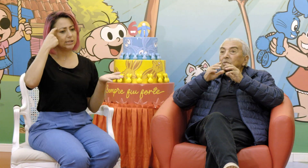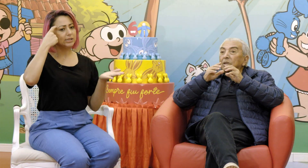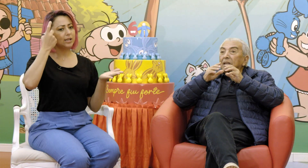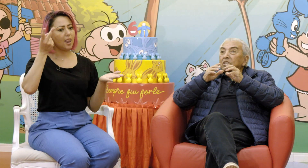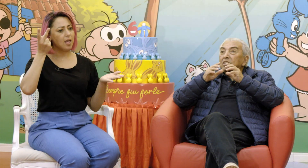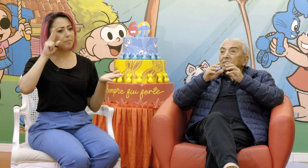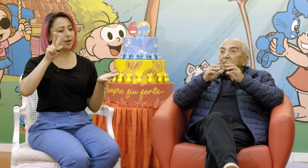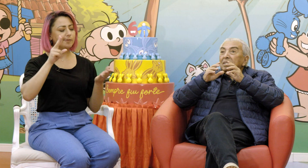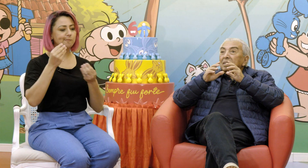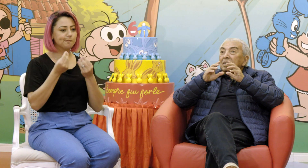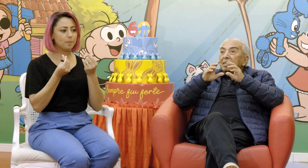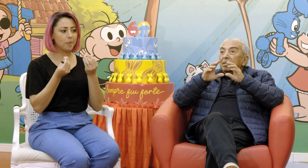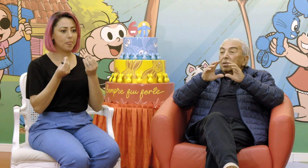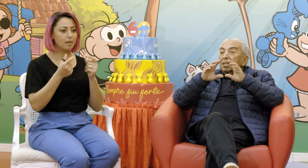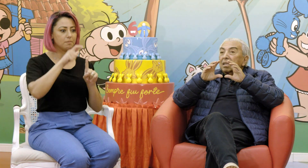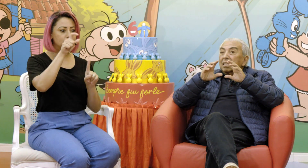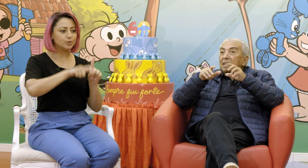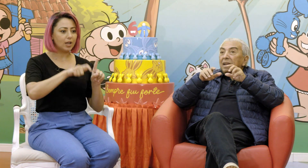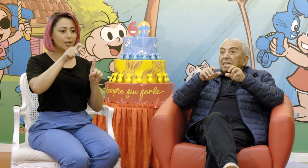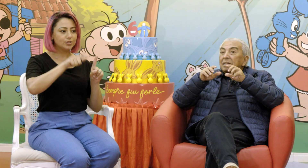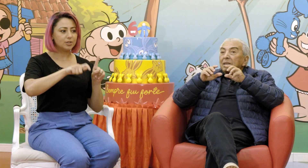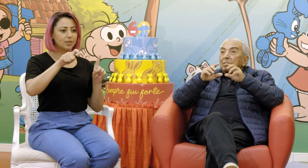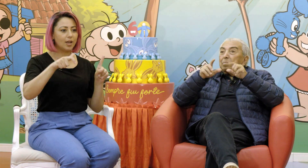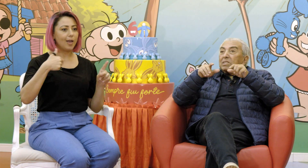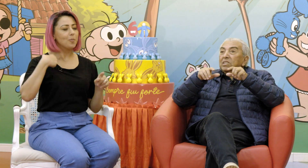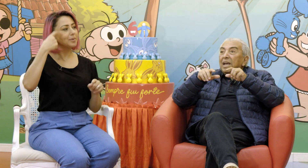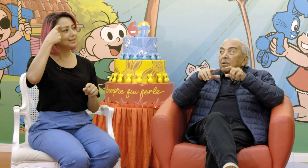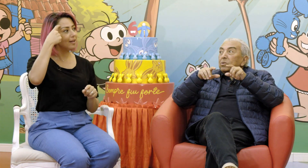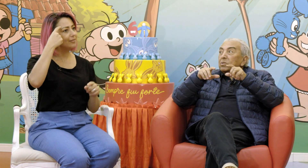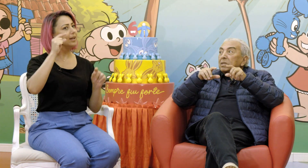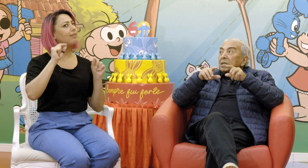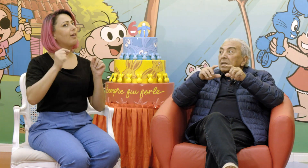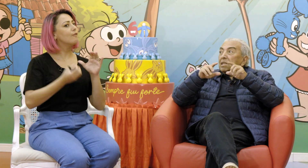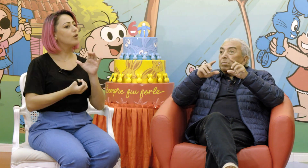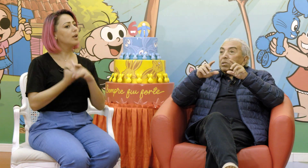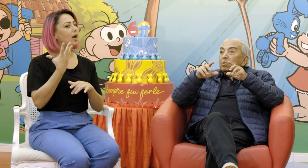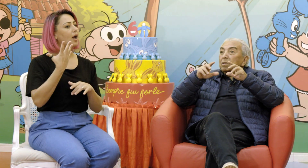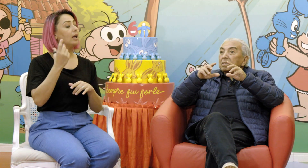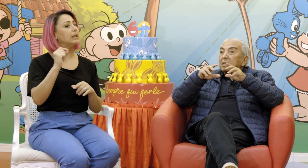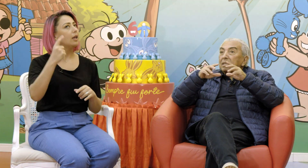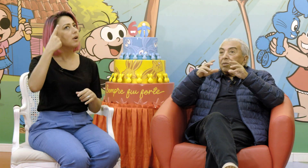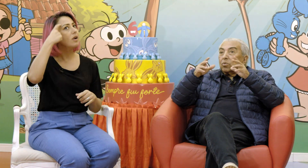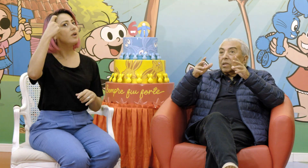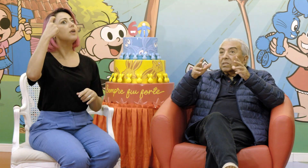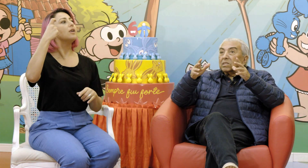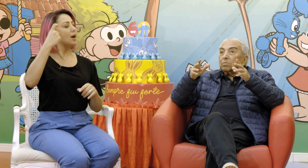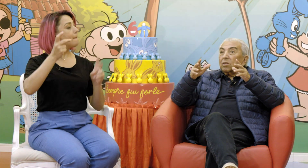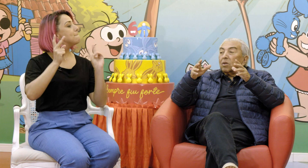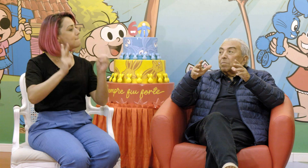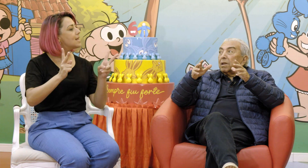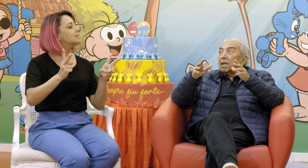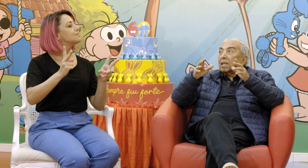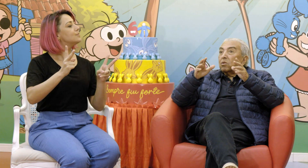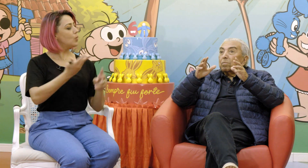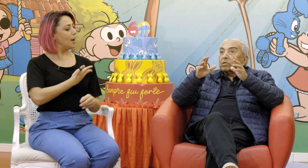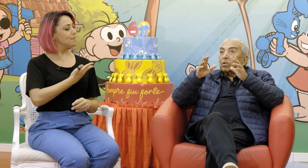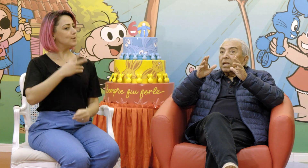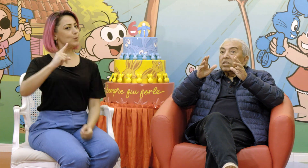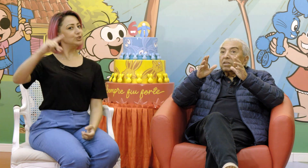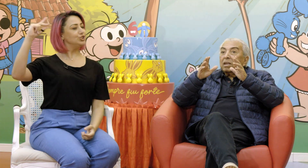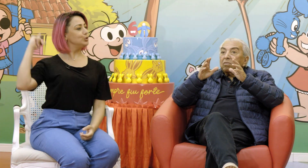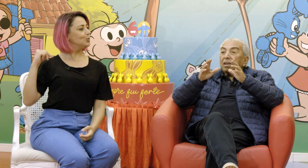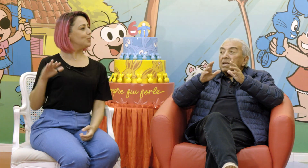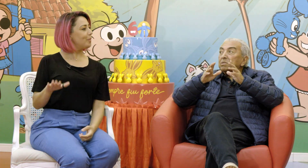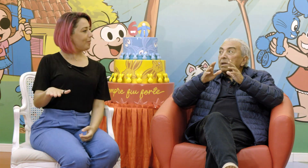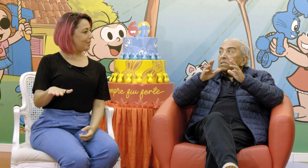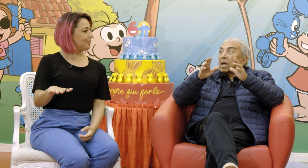nos personagens que eu queria criar, baseados nas pessoas que eu conhecesse melhor, para que o